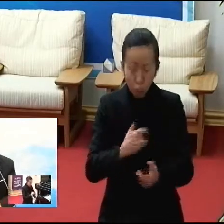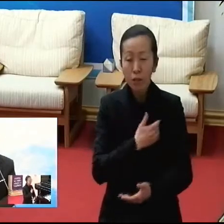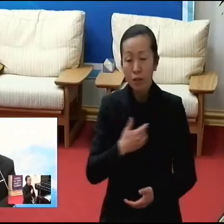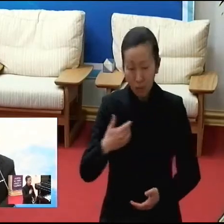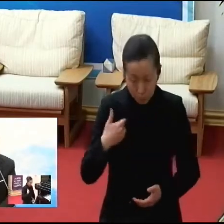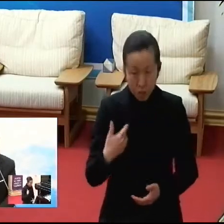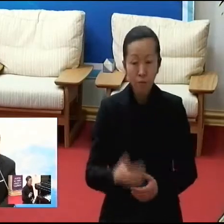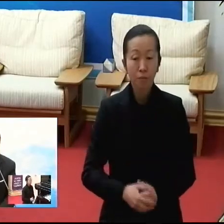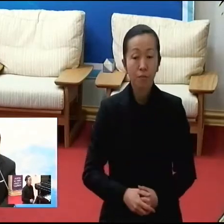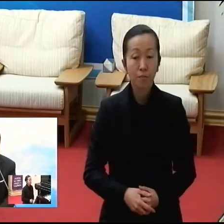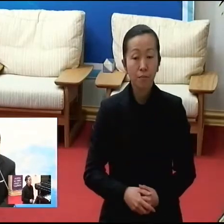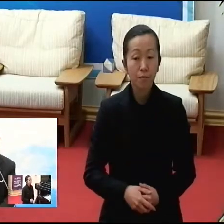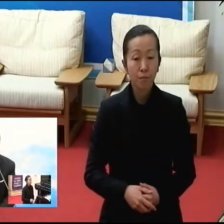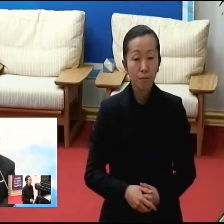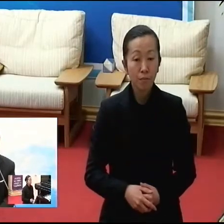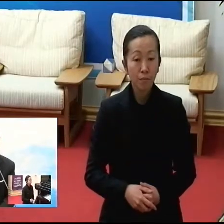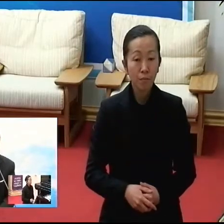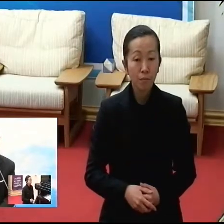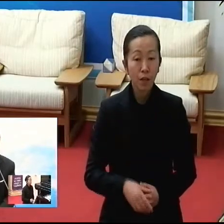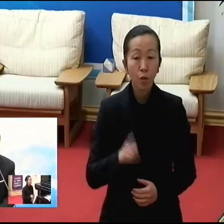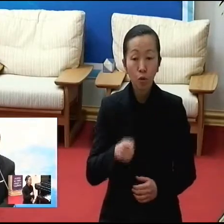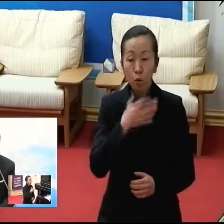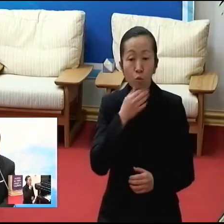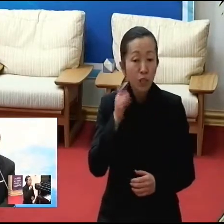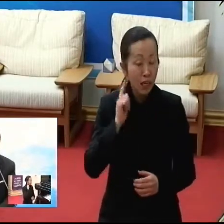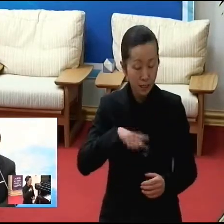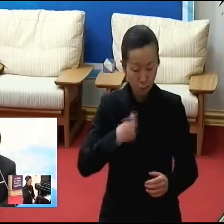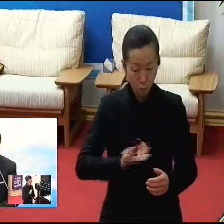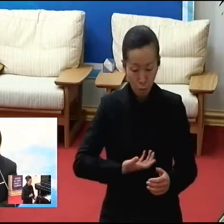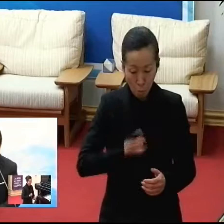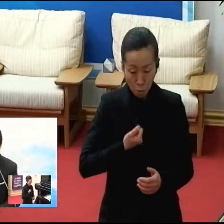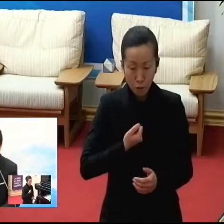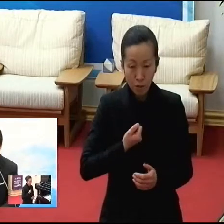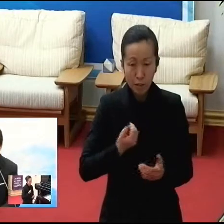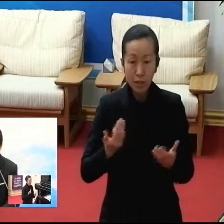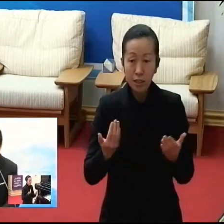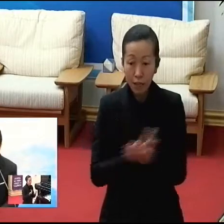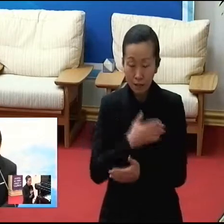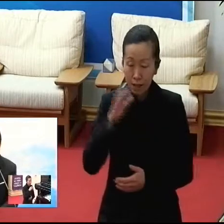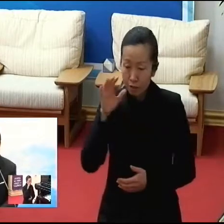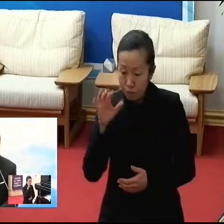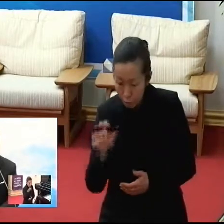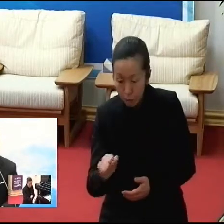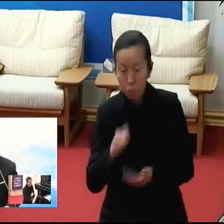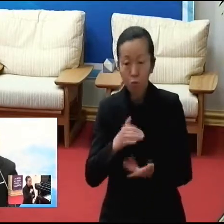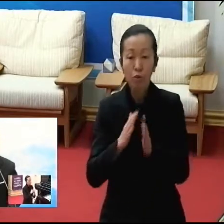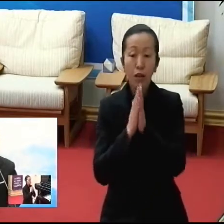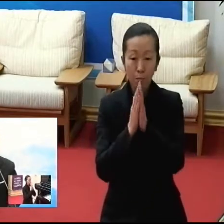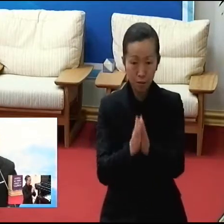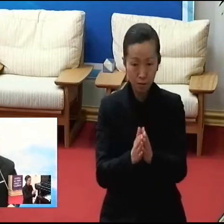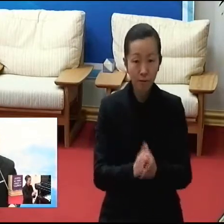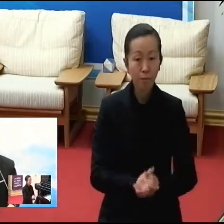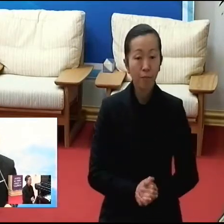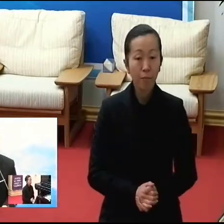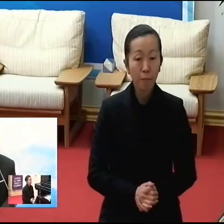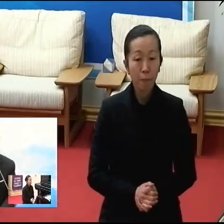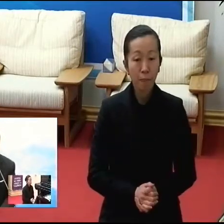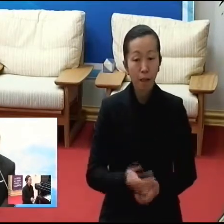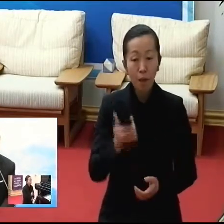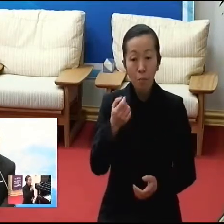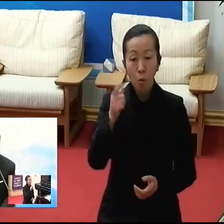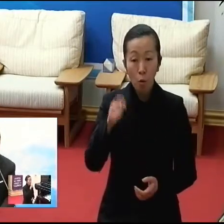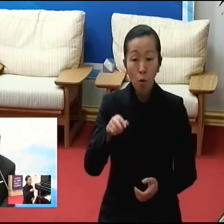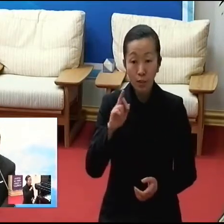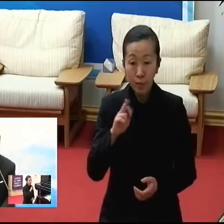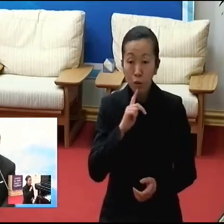이 복음이 나의 것으로 잡히시길 바랍니다. この福音が自分のものとして掴まれるように願います。 모세라는 사람이 있었습니다.